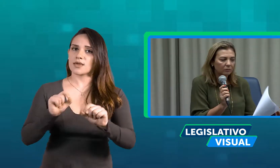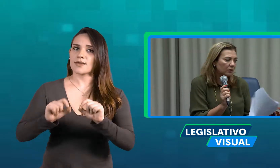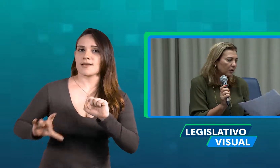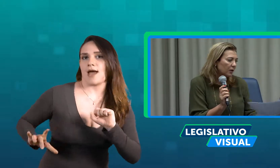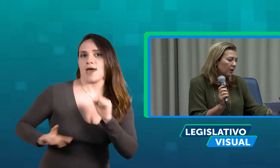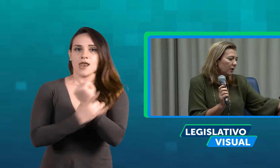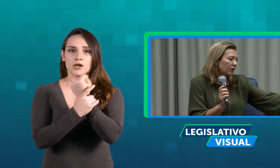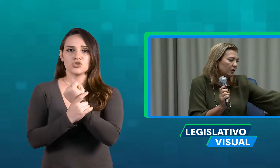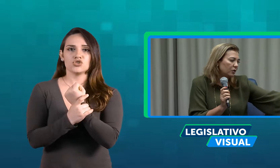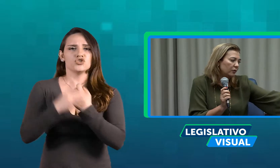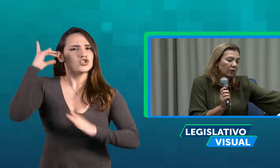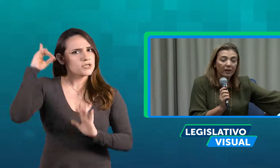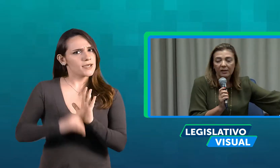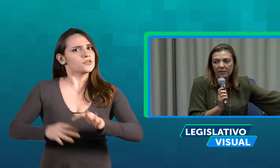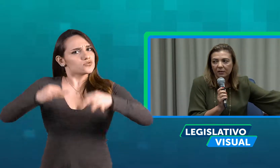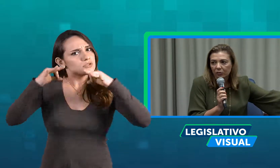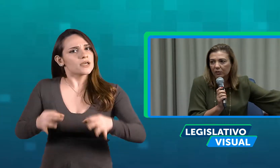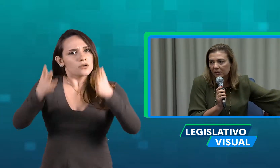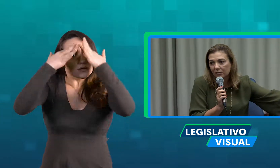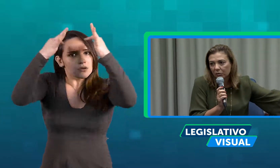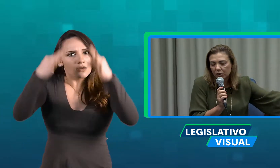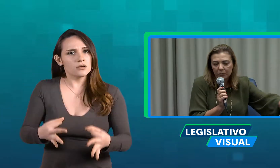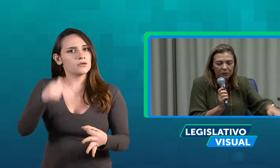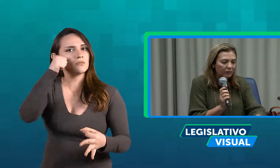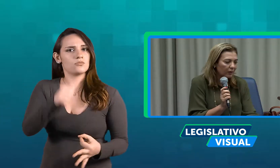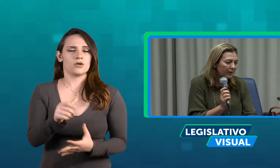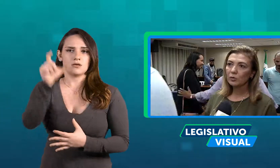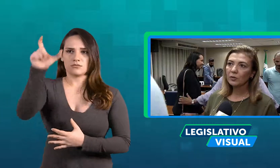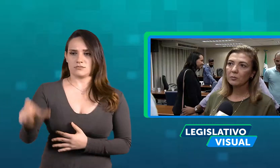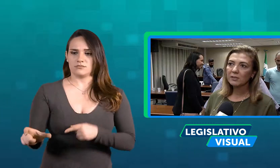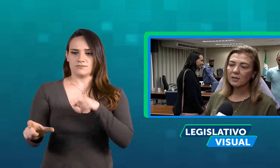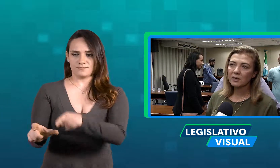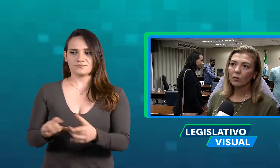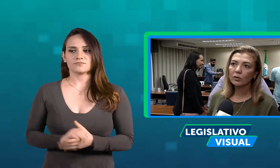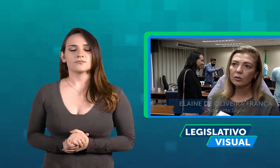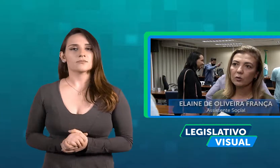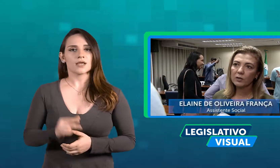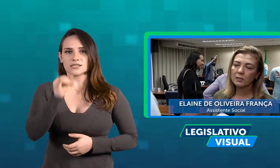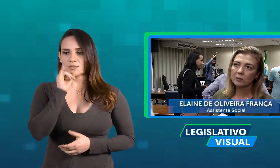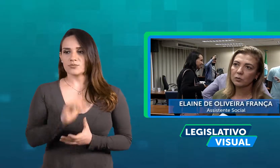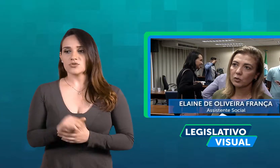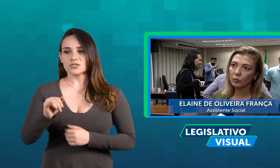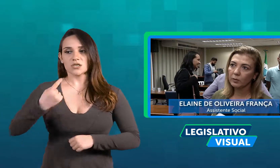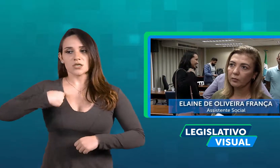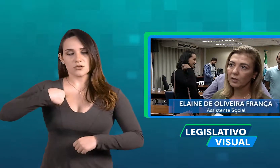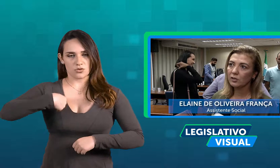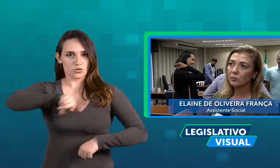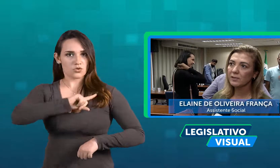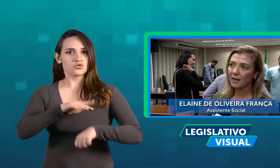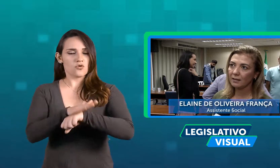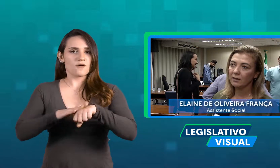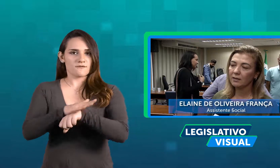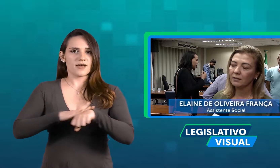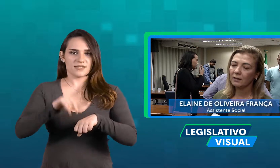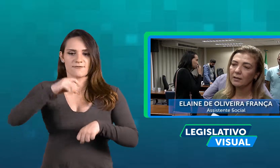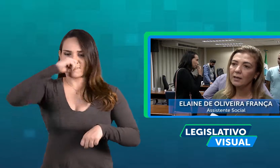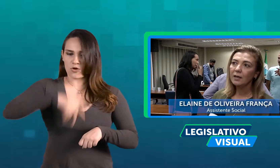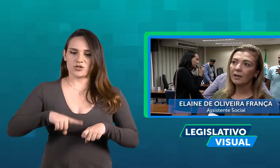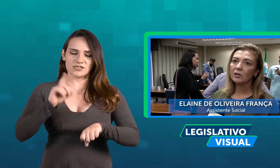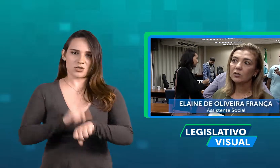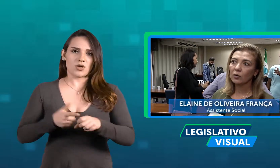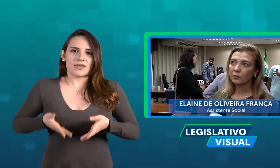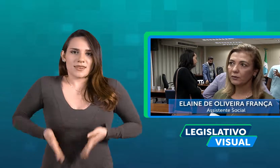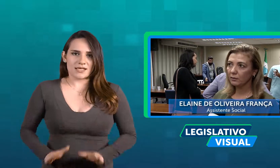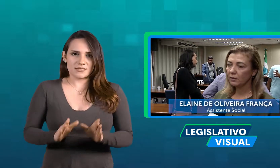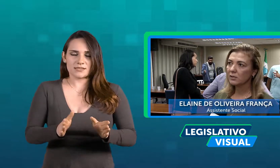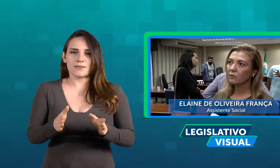garantem, acima de tudo, o pleno exercício dos direitos pela mulher. Nós não podemos esquecer que quando nós conversamos sobre violência obstétrica, né,